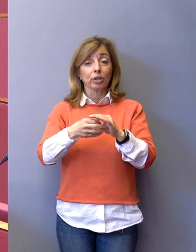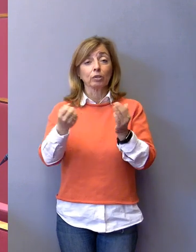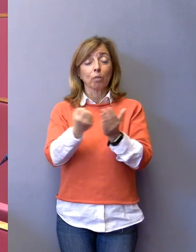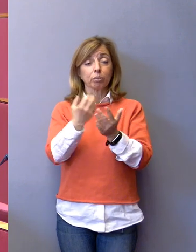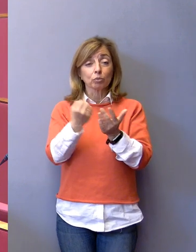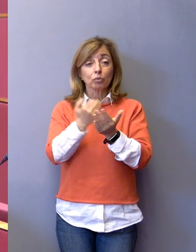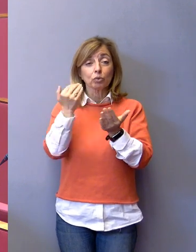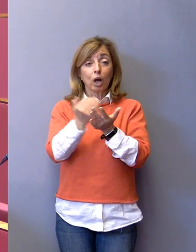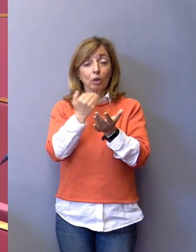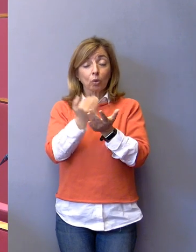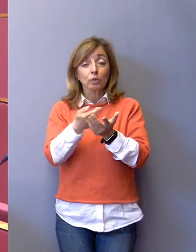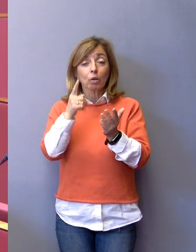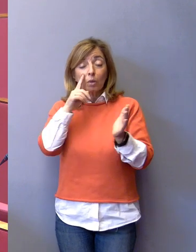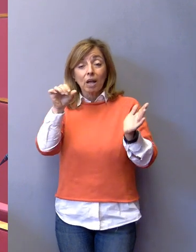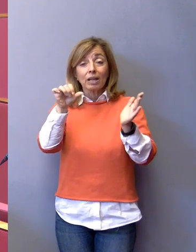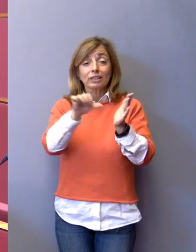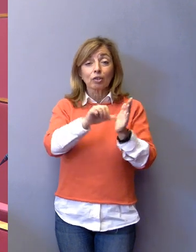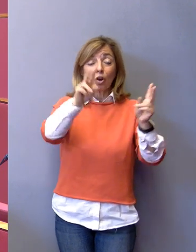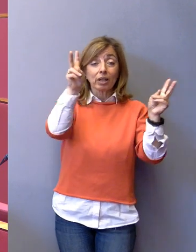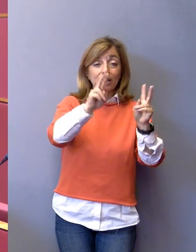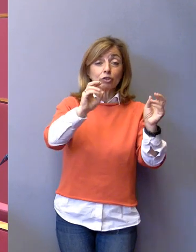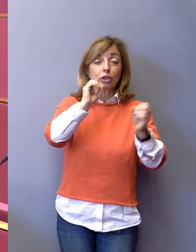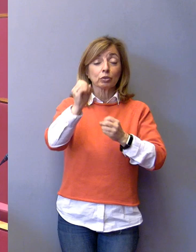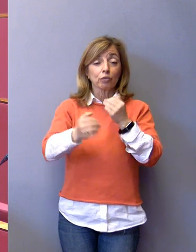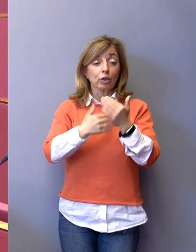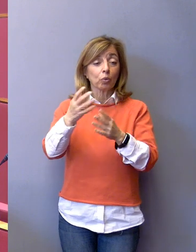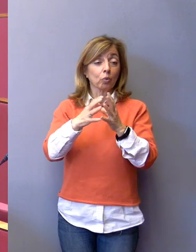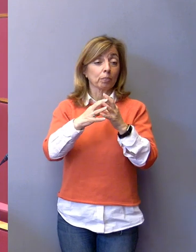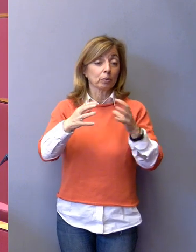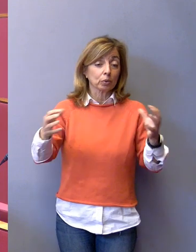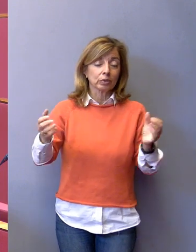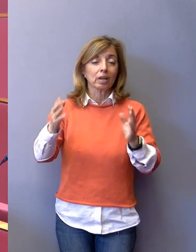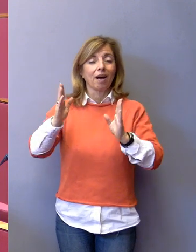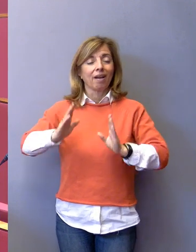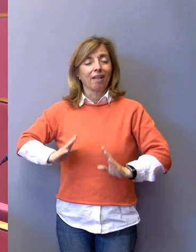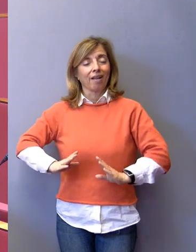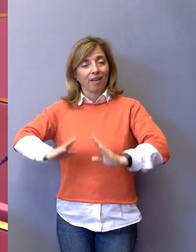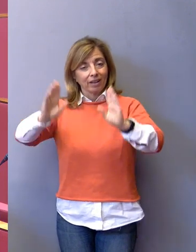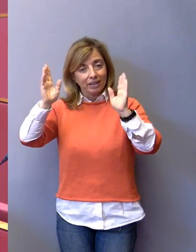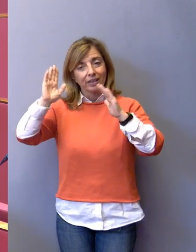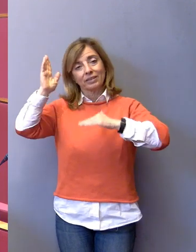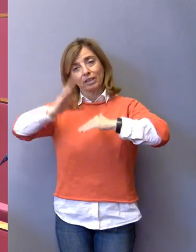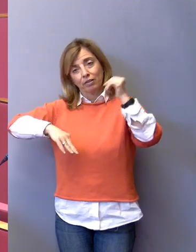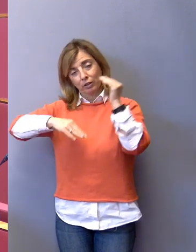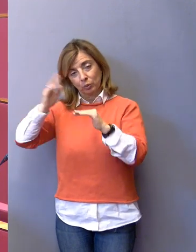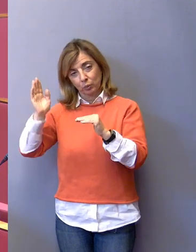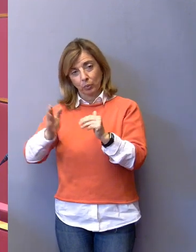particolar modo nei settori dell'energia dello sviluppo industriale dell'edilizia e delle Infrastrutture